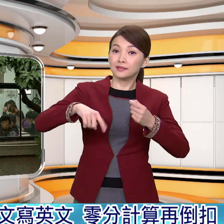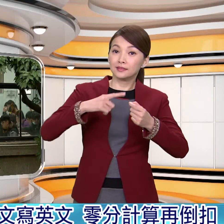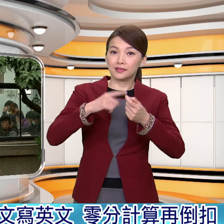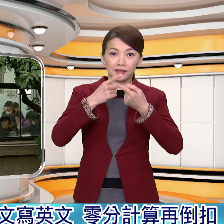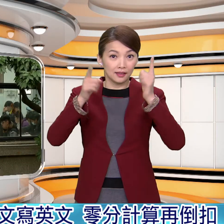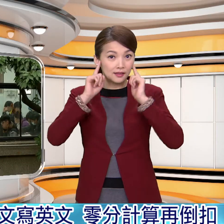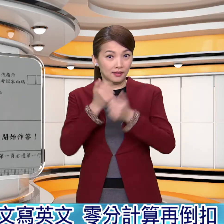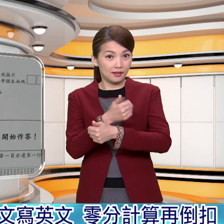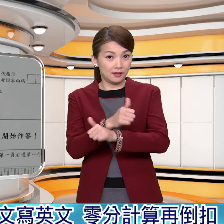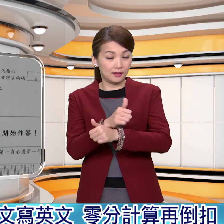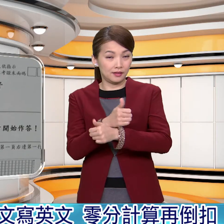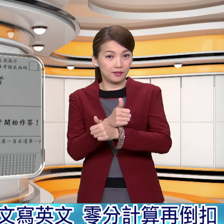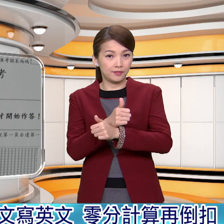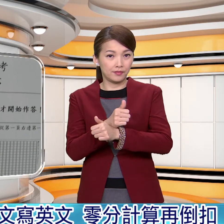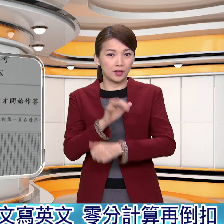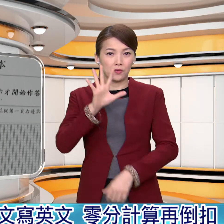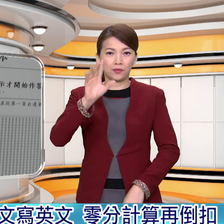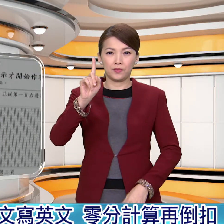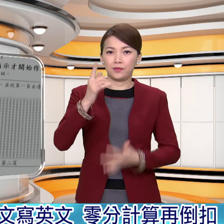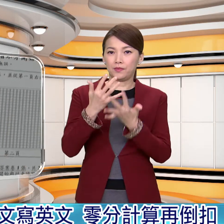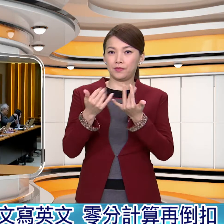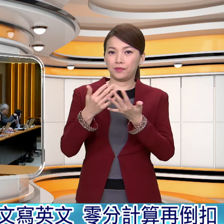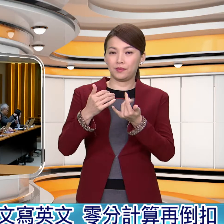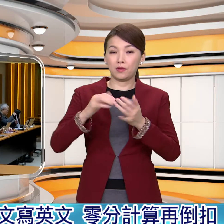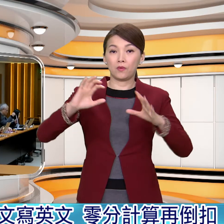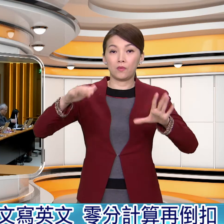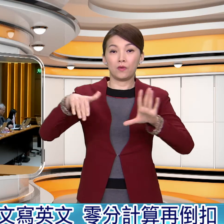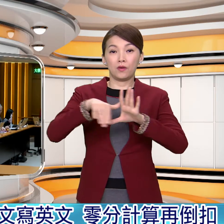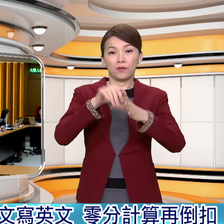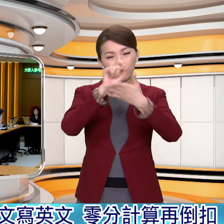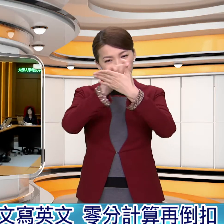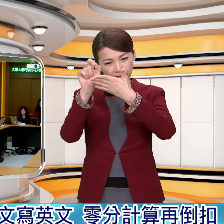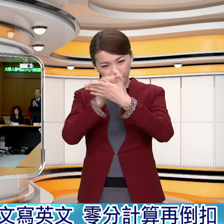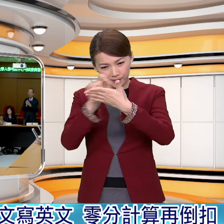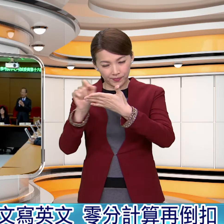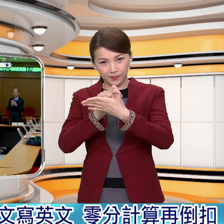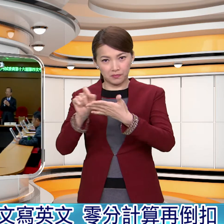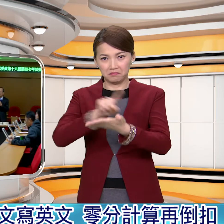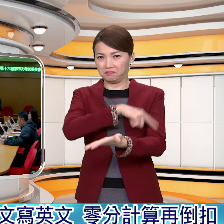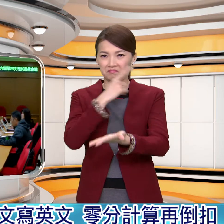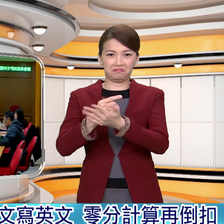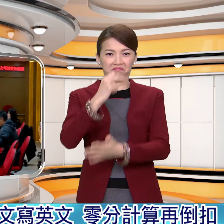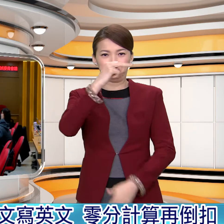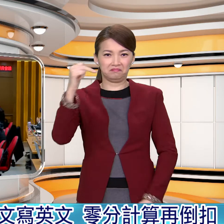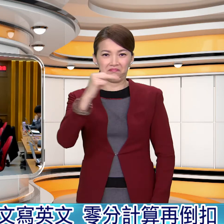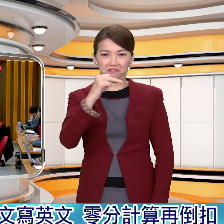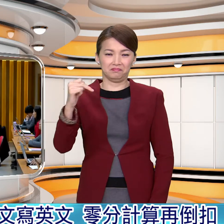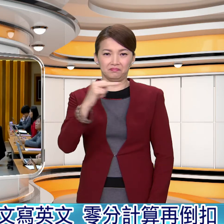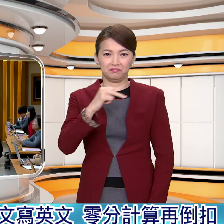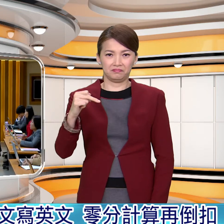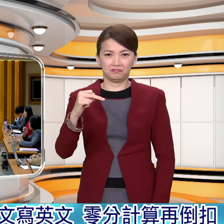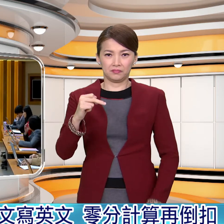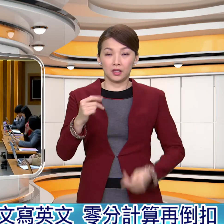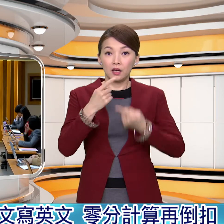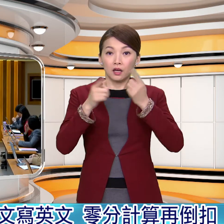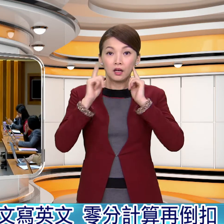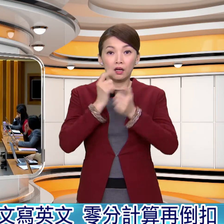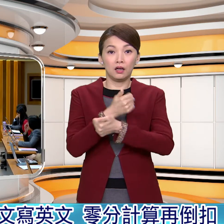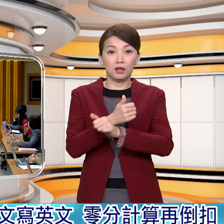今年学测有考生在国文作文却以英文来作答，大考中心